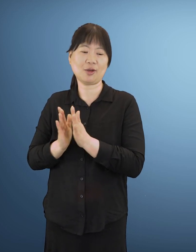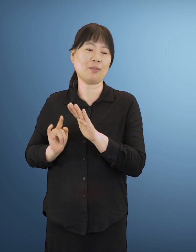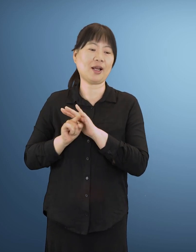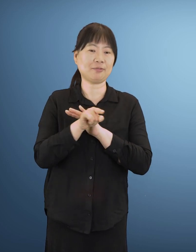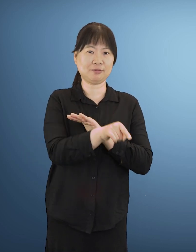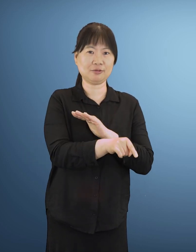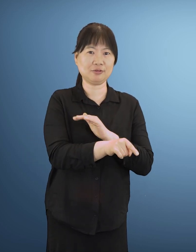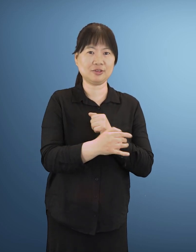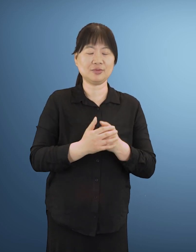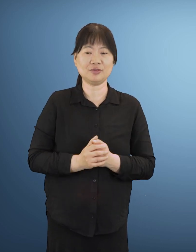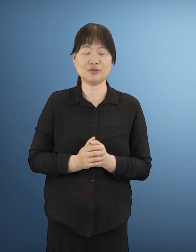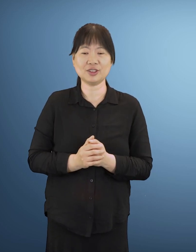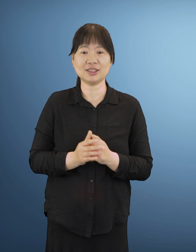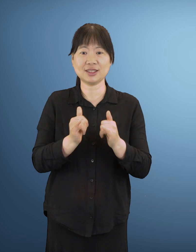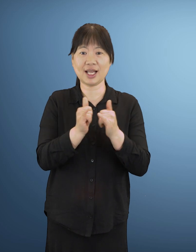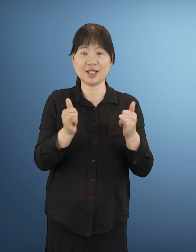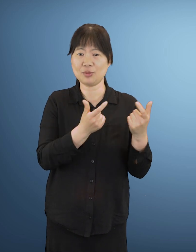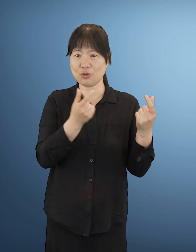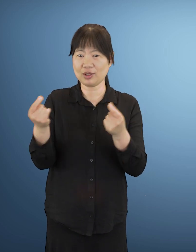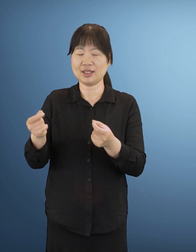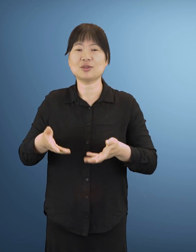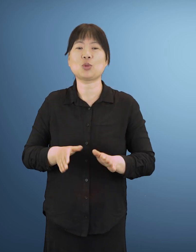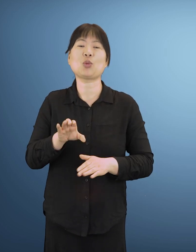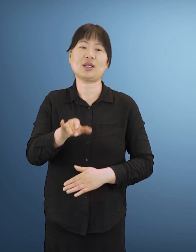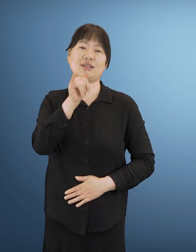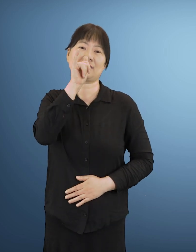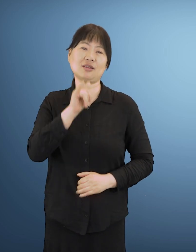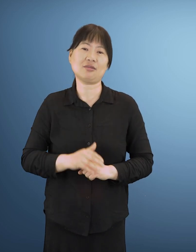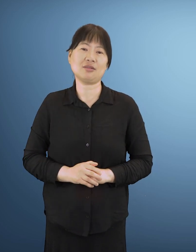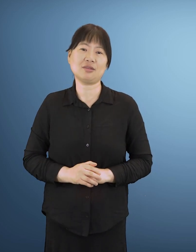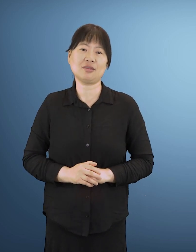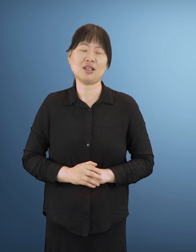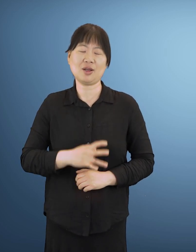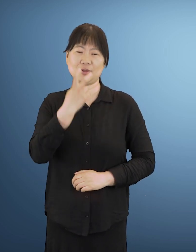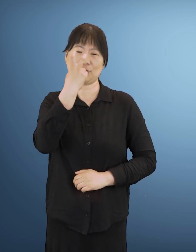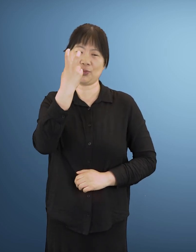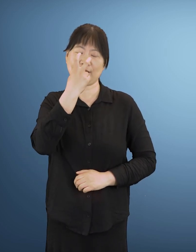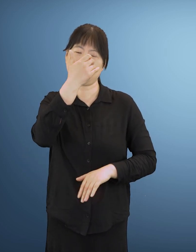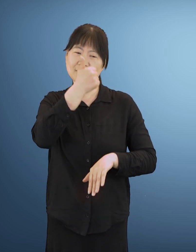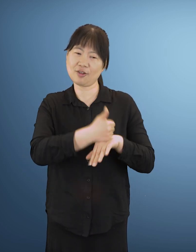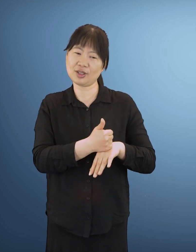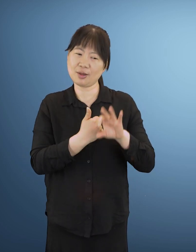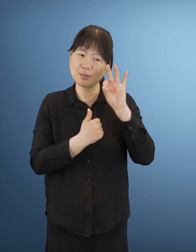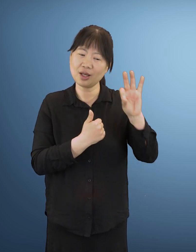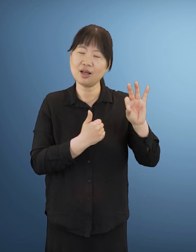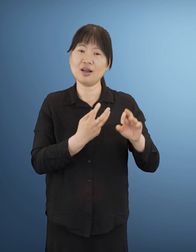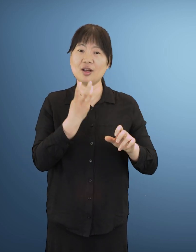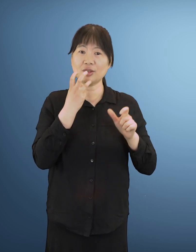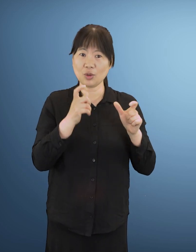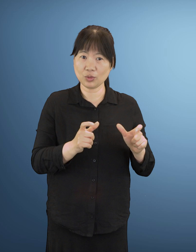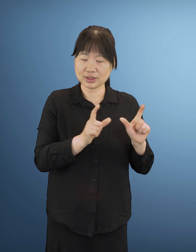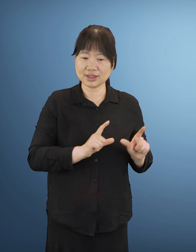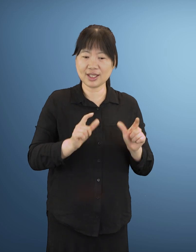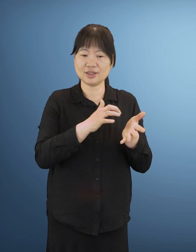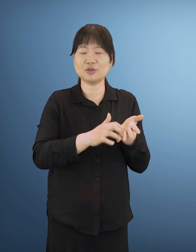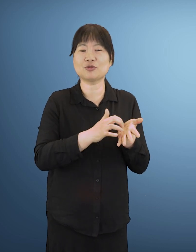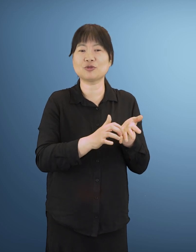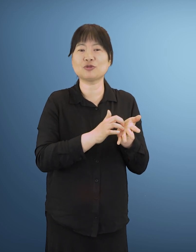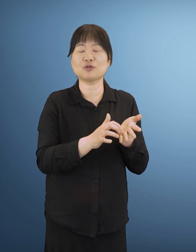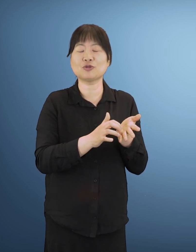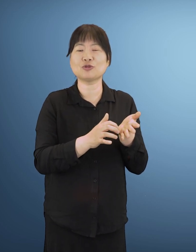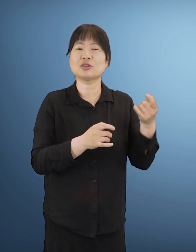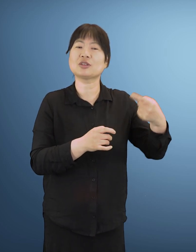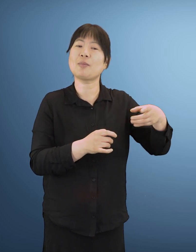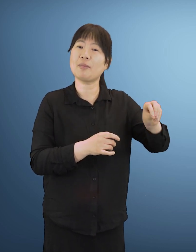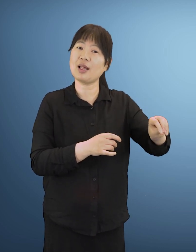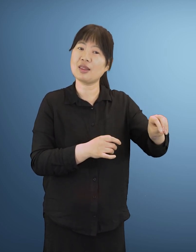누구에게나 고향이 있어요. 어느 통계를 보니까 서울에 사는 인구가 한